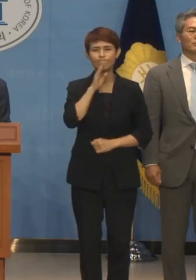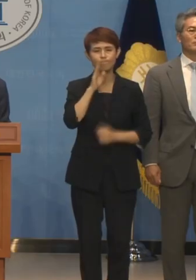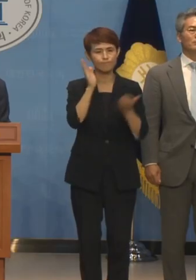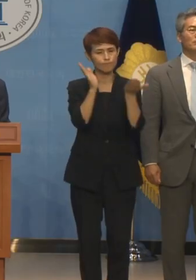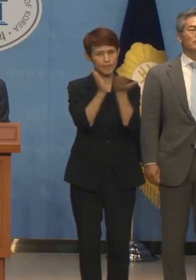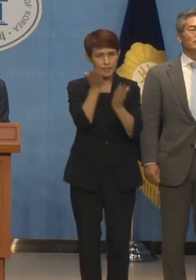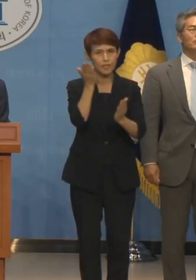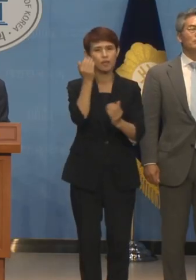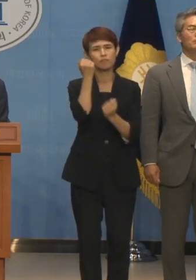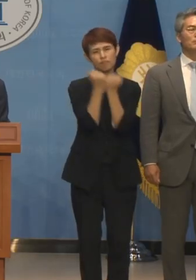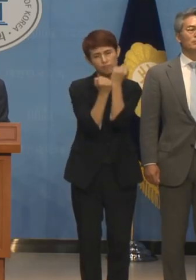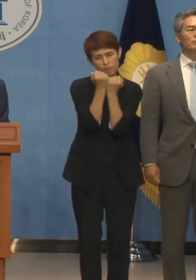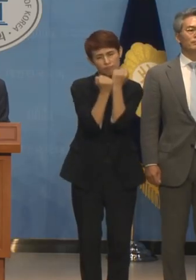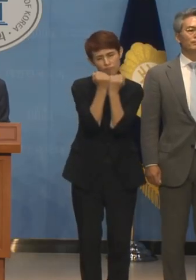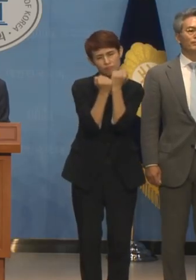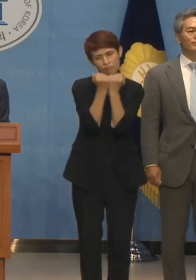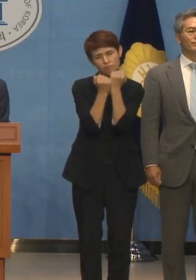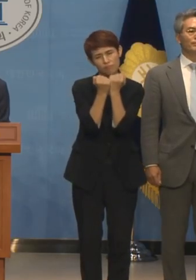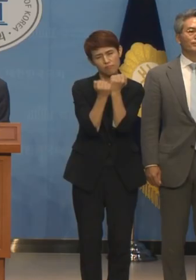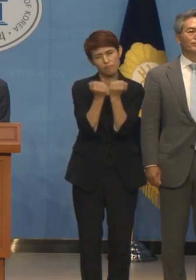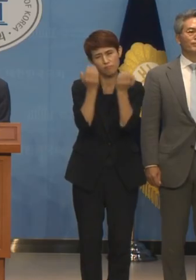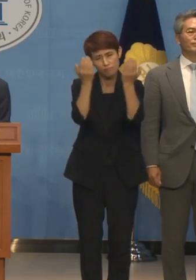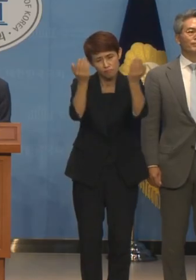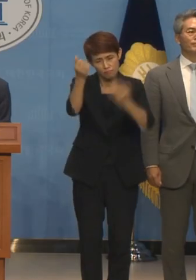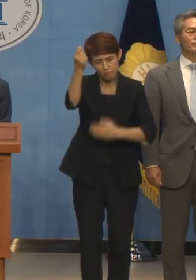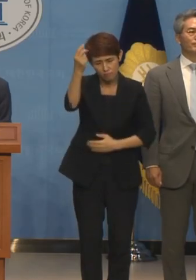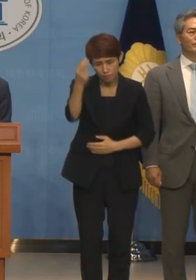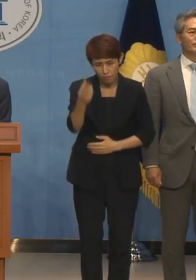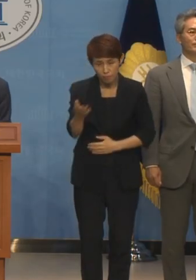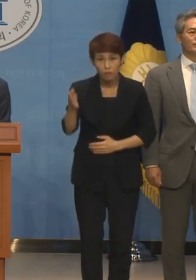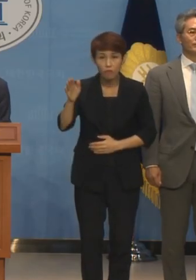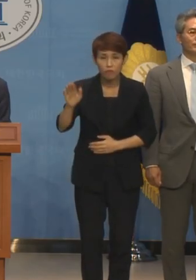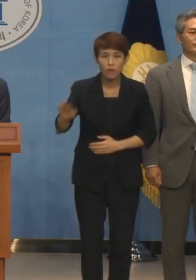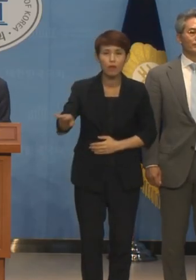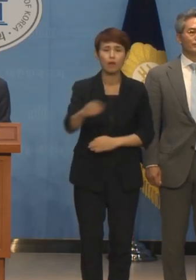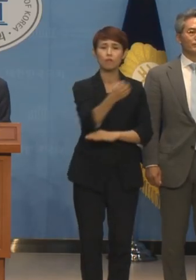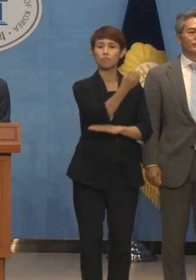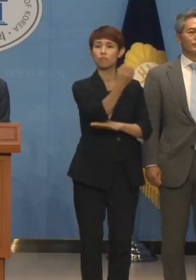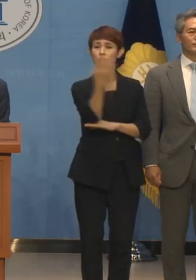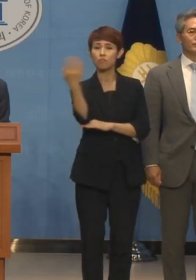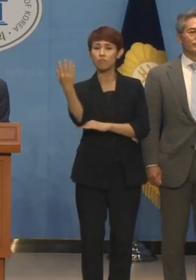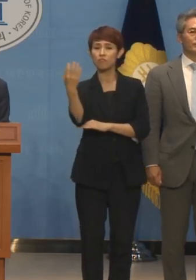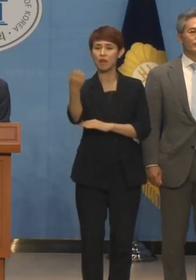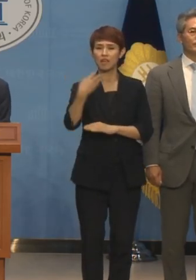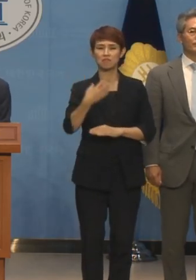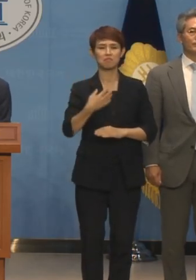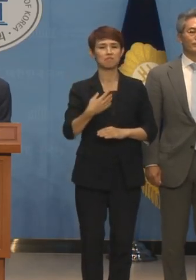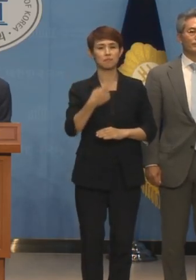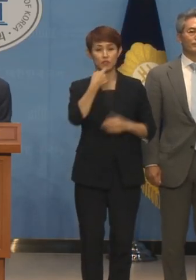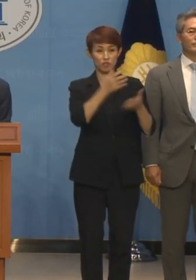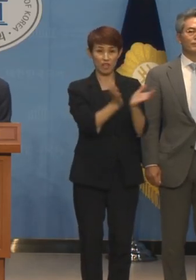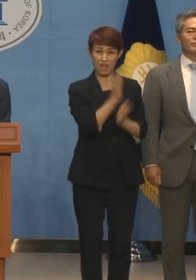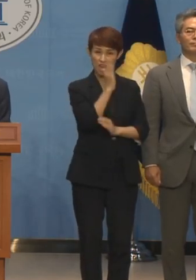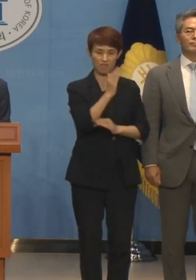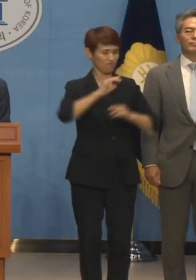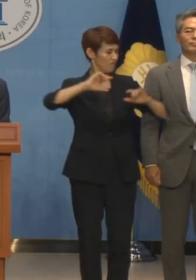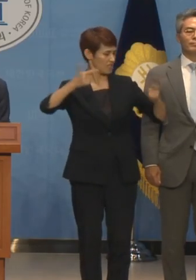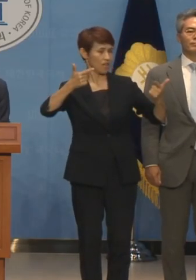하는 얘기를 계속 해왔는데, 일부 언론에서 저희들이 주장하는 사실이 사실이 아니다, 사실과 다르다,